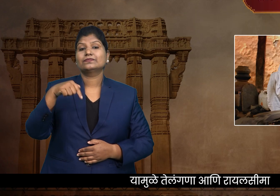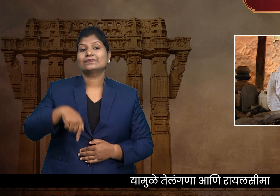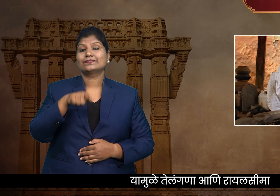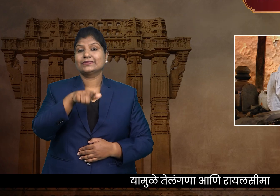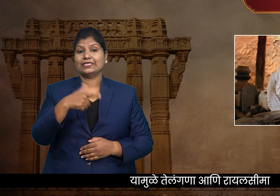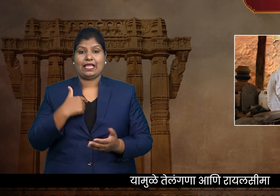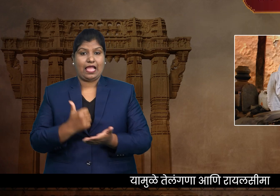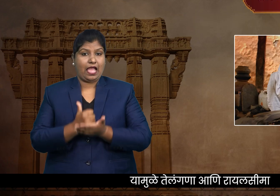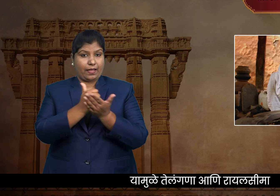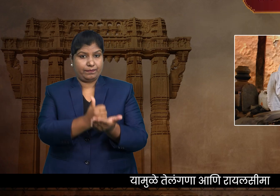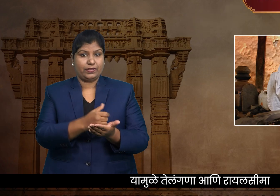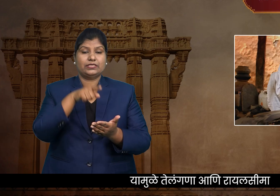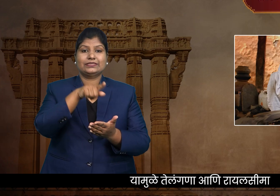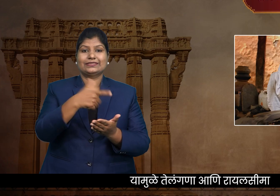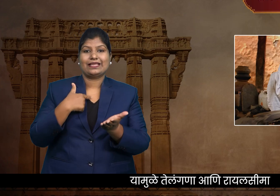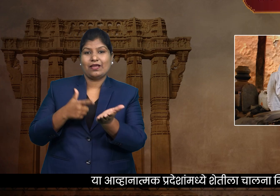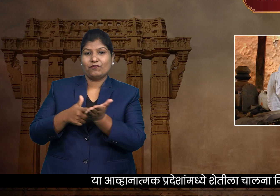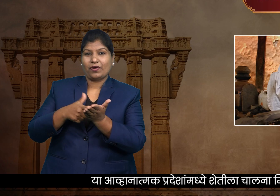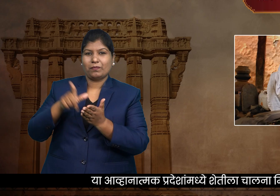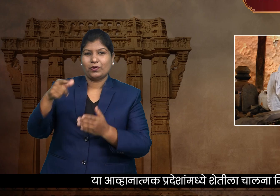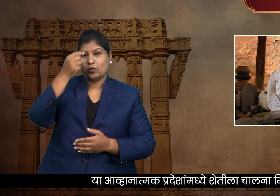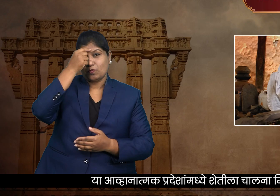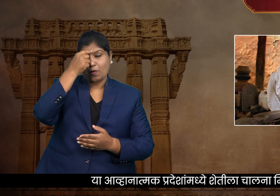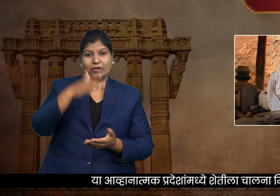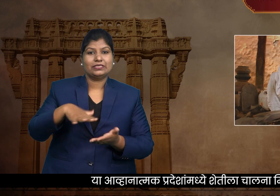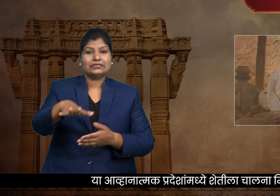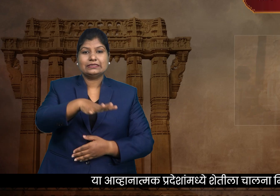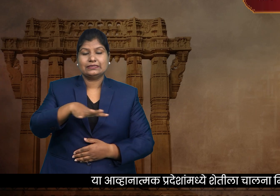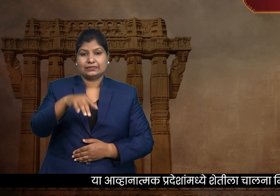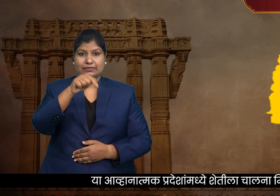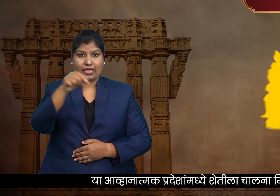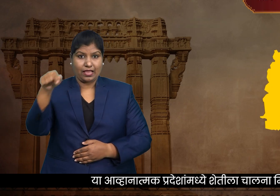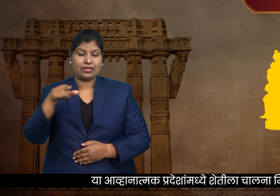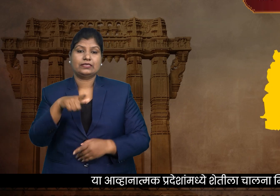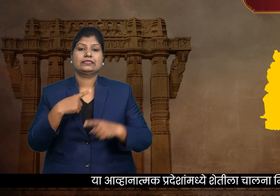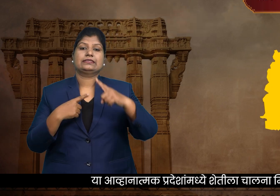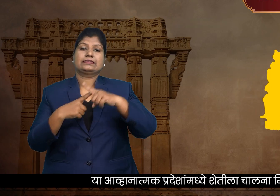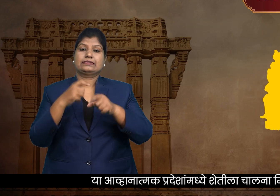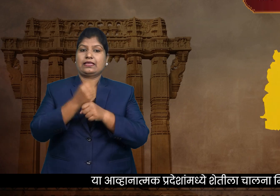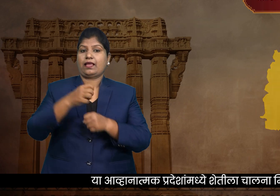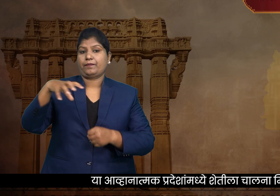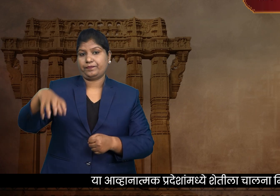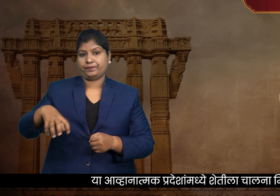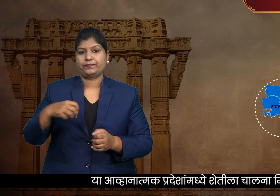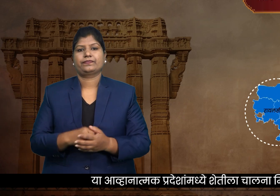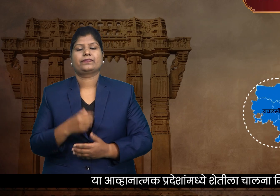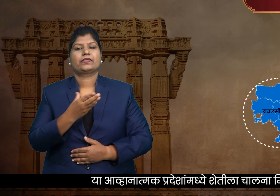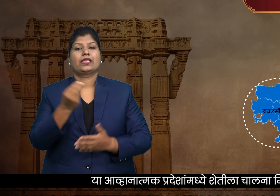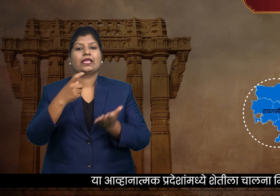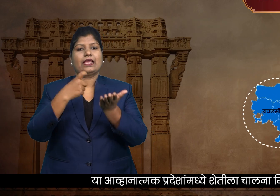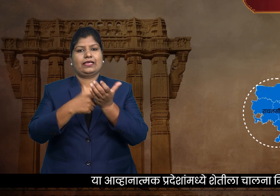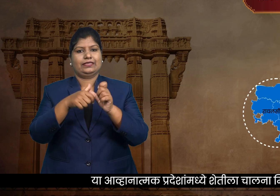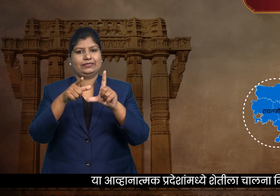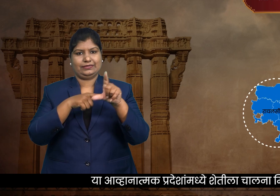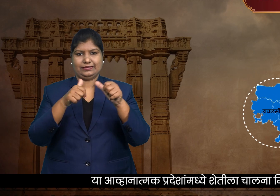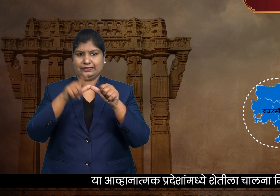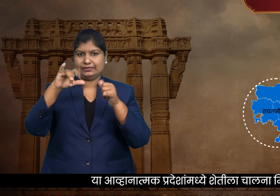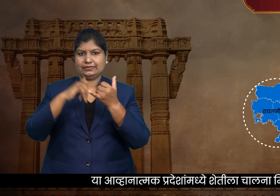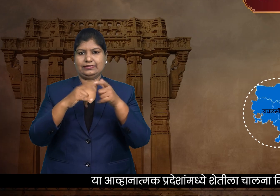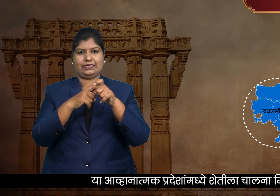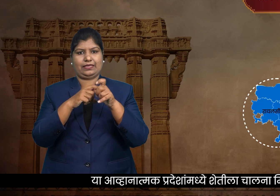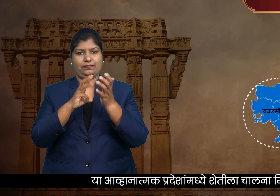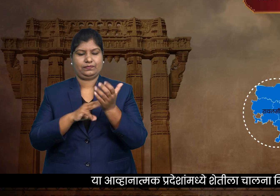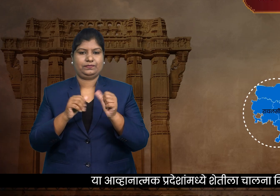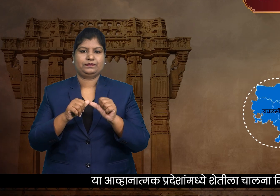यामुळे तेलंगणा आणि रायलसीमा या आव्हानात्मक प्रदेशांमध्ये शेतीला